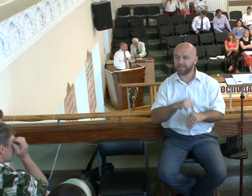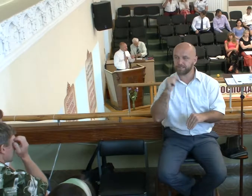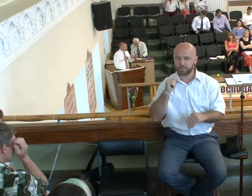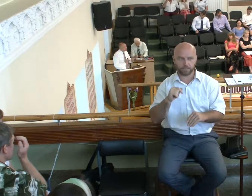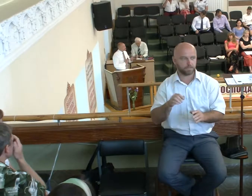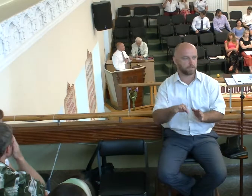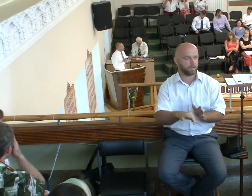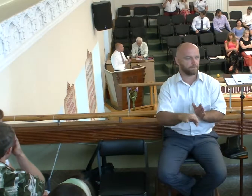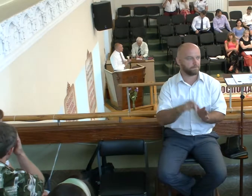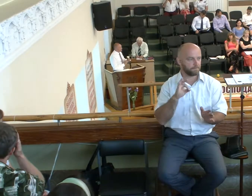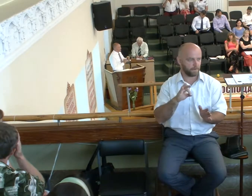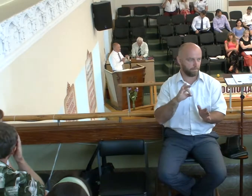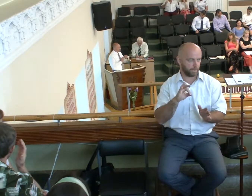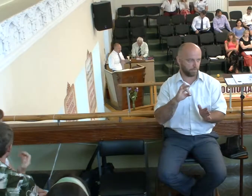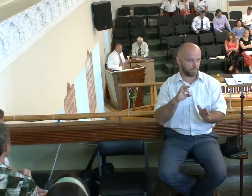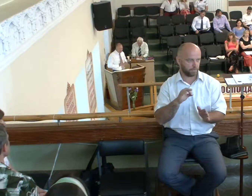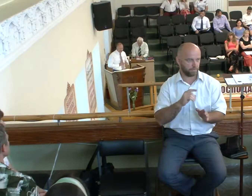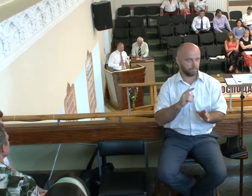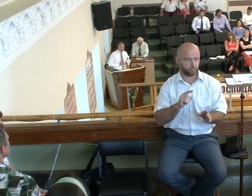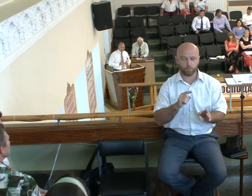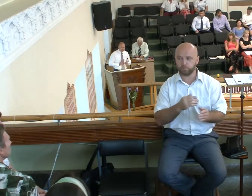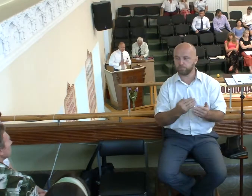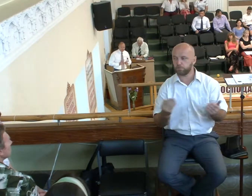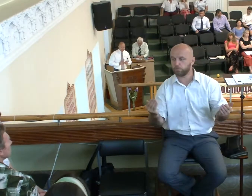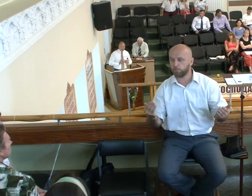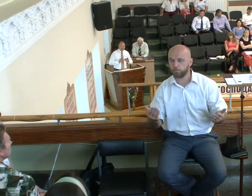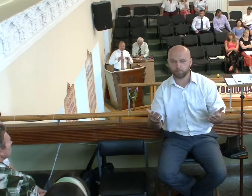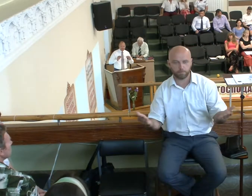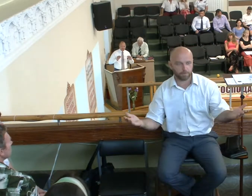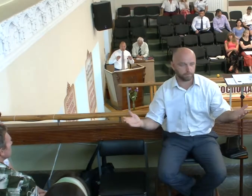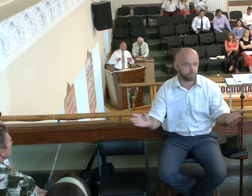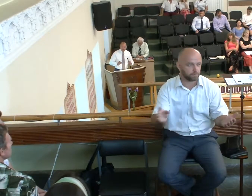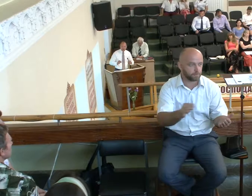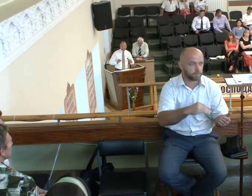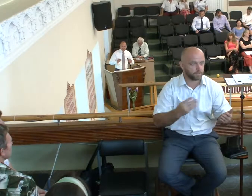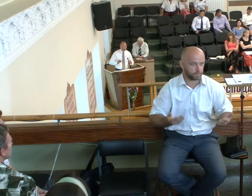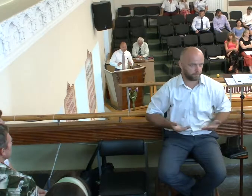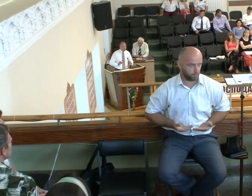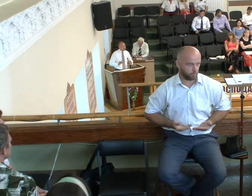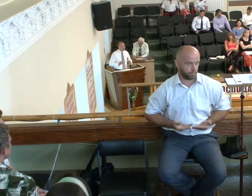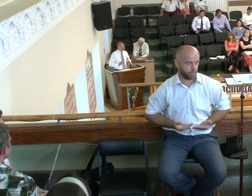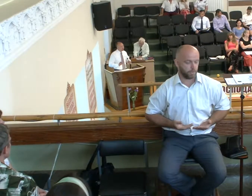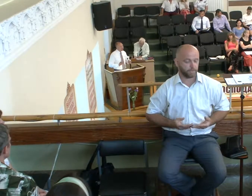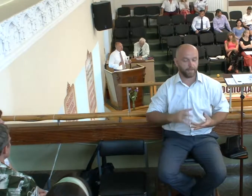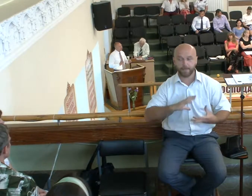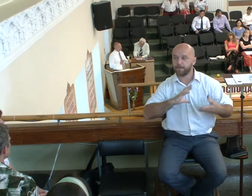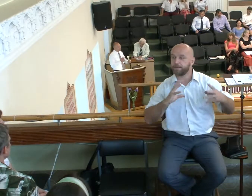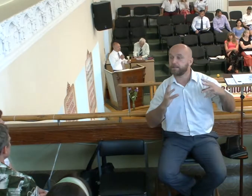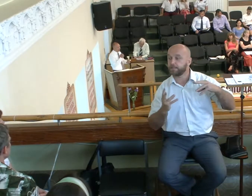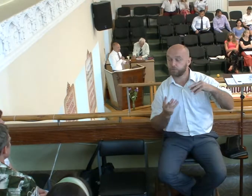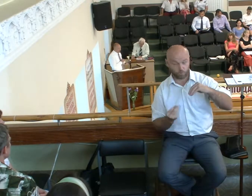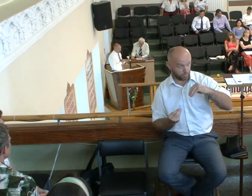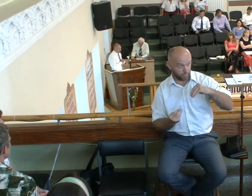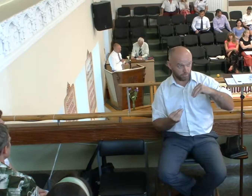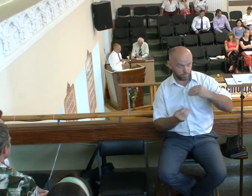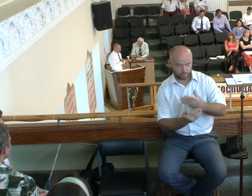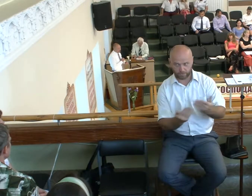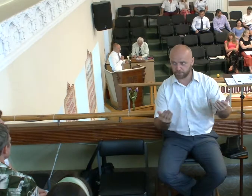То, в чем мы живем сейчас, это результат нашего выбора